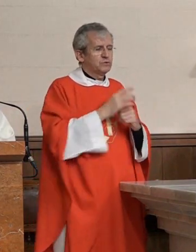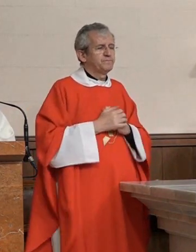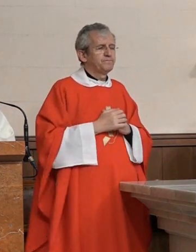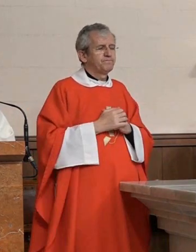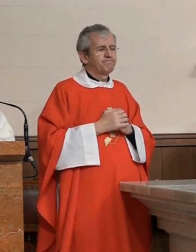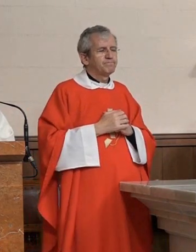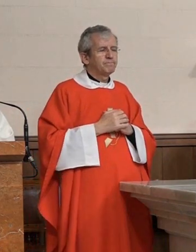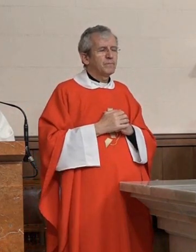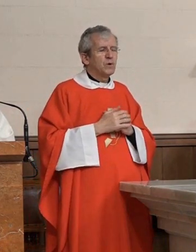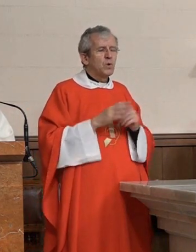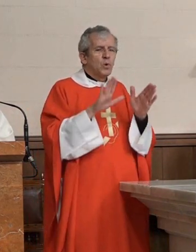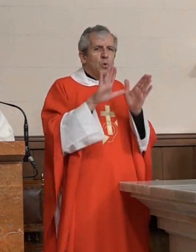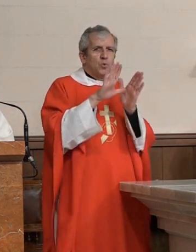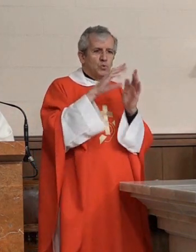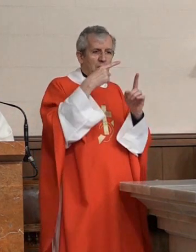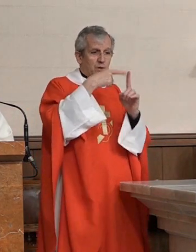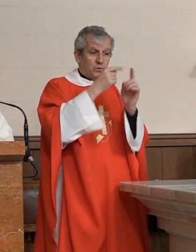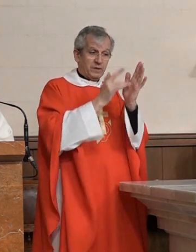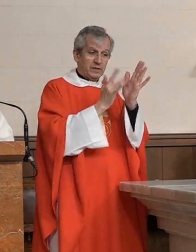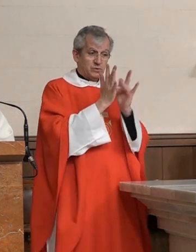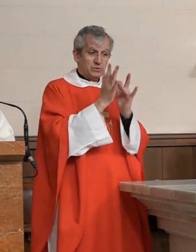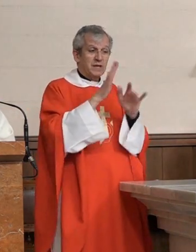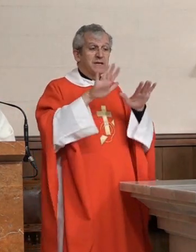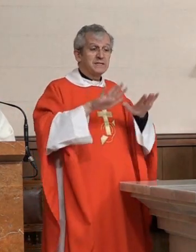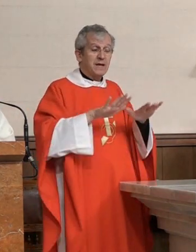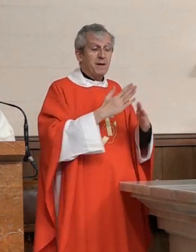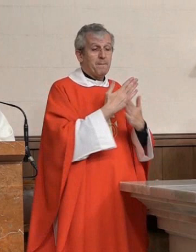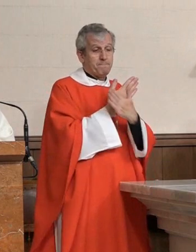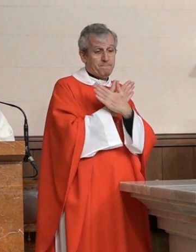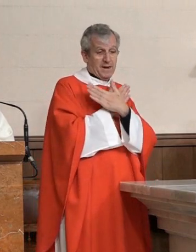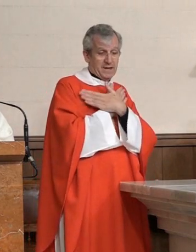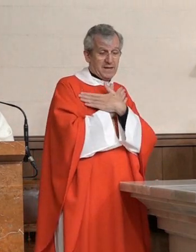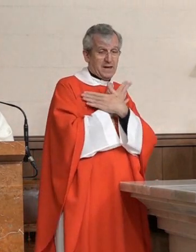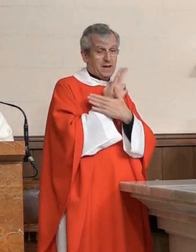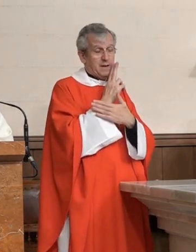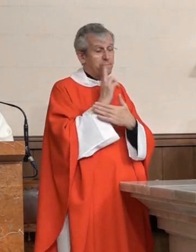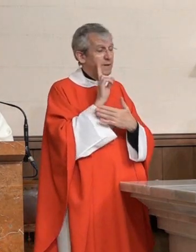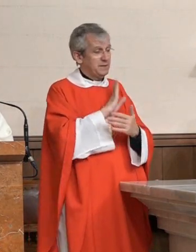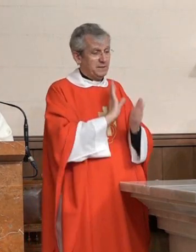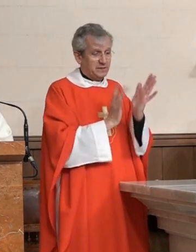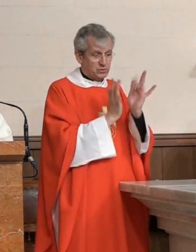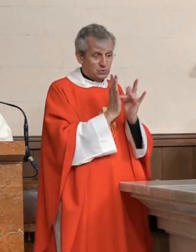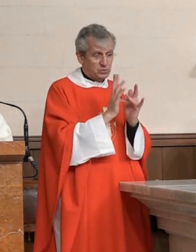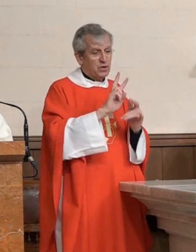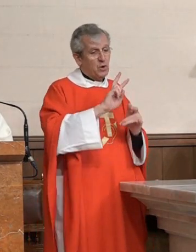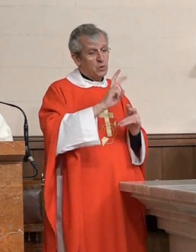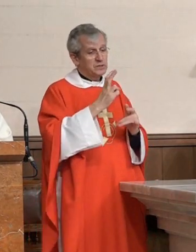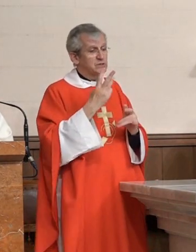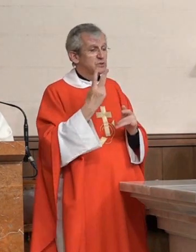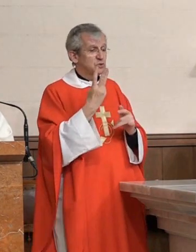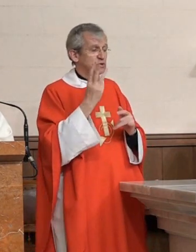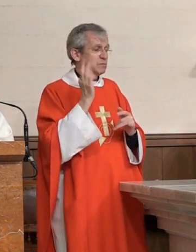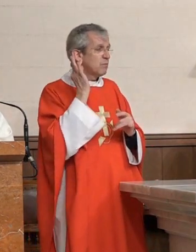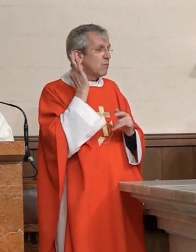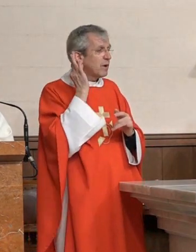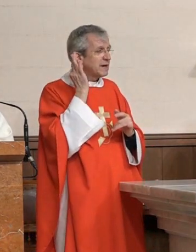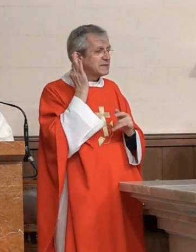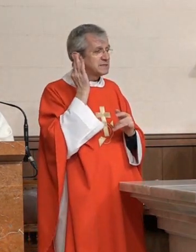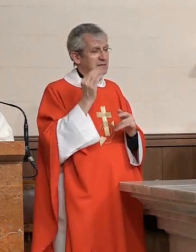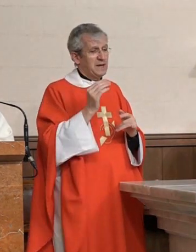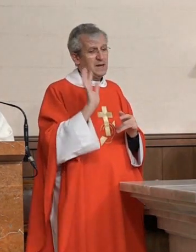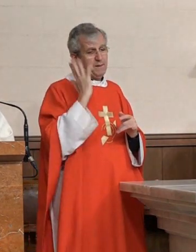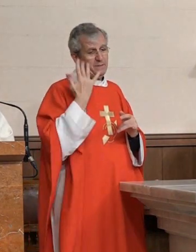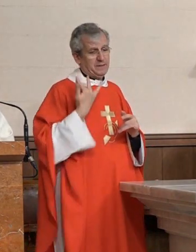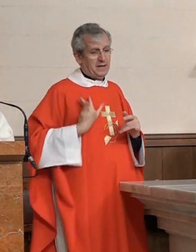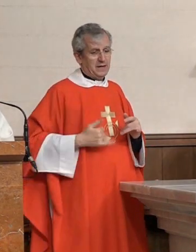Junto a la cruz de Jesús estaban su madre, la hermana de su madre, María, la de Cleofás, y María,